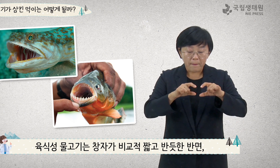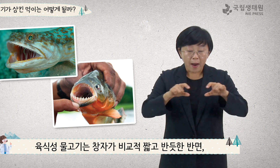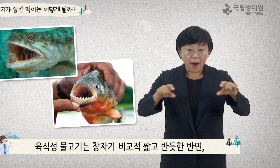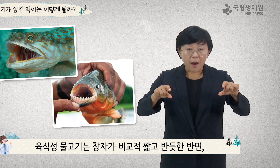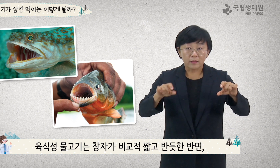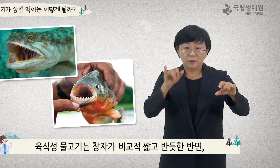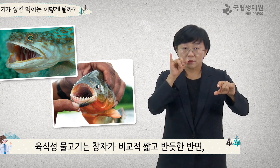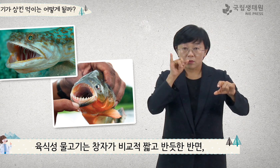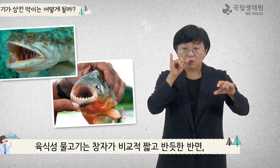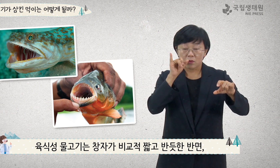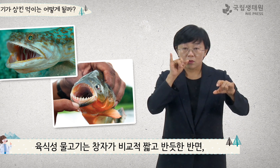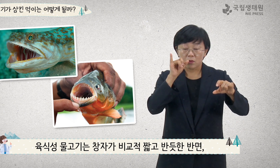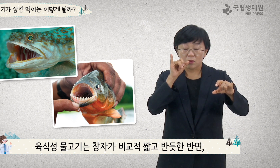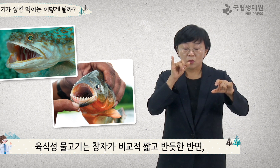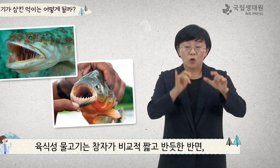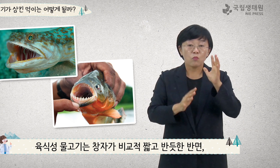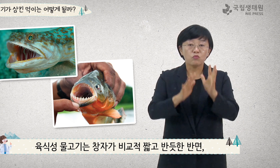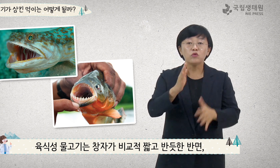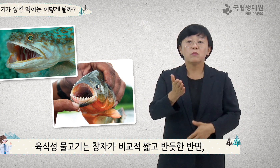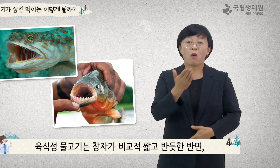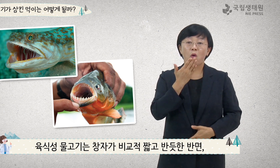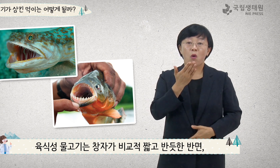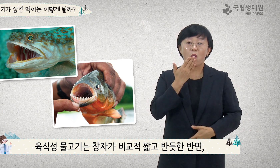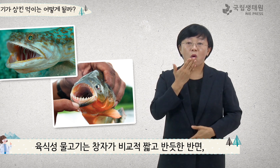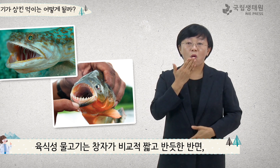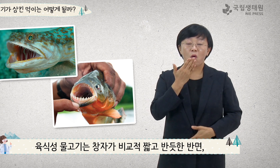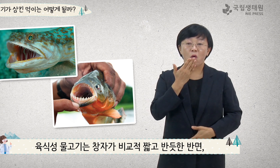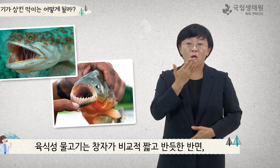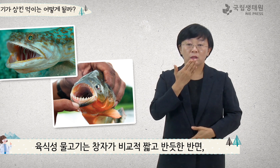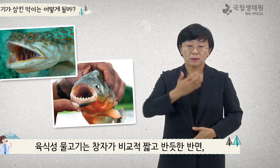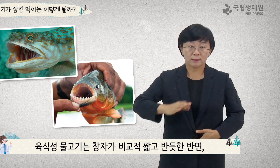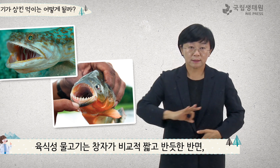비교적 짧고 반듯한 반면